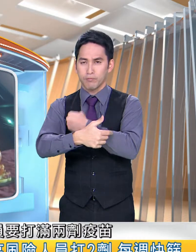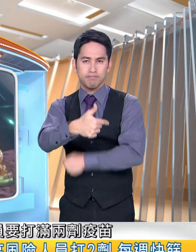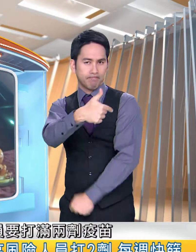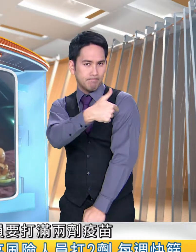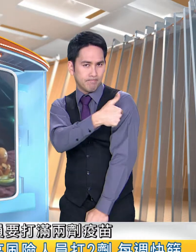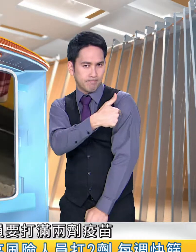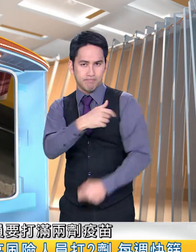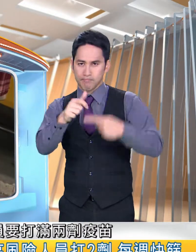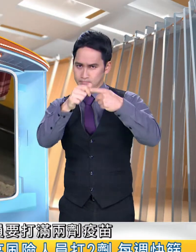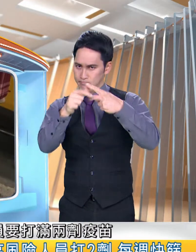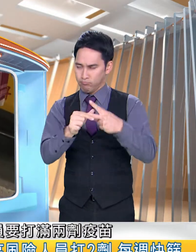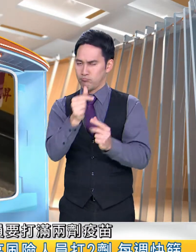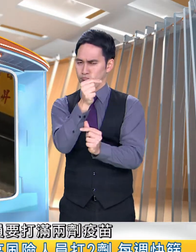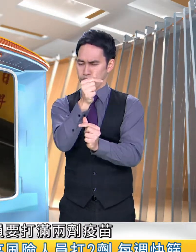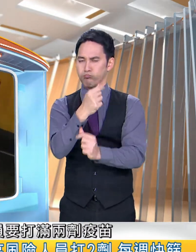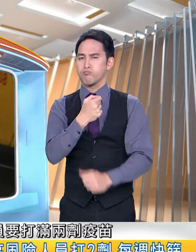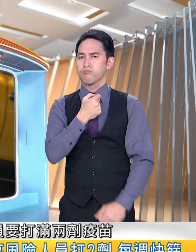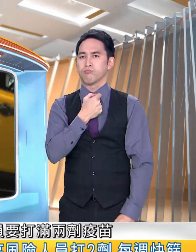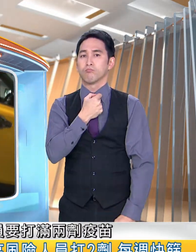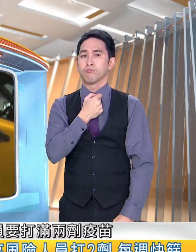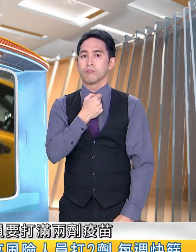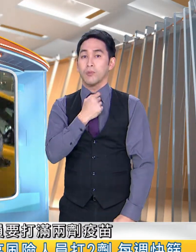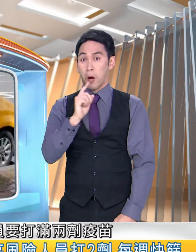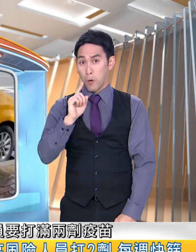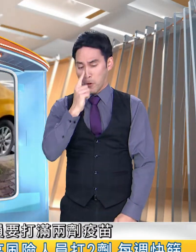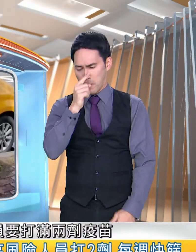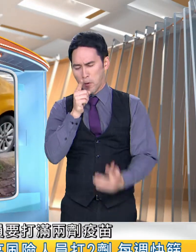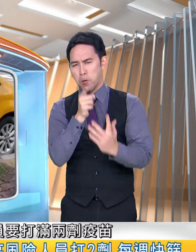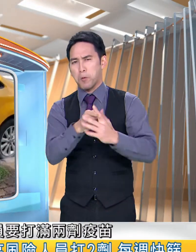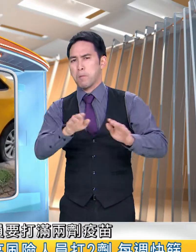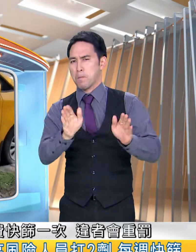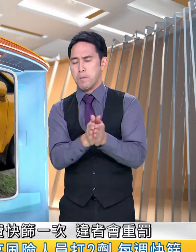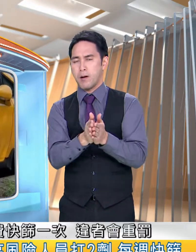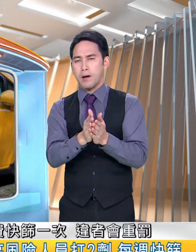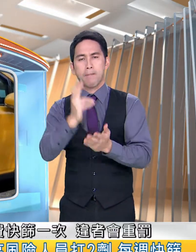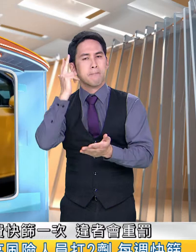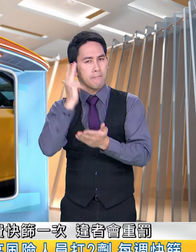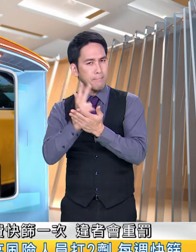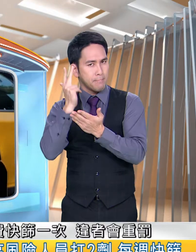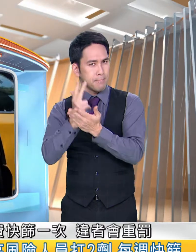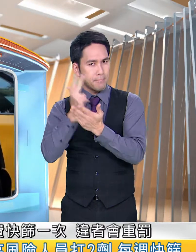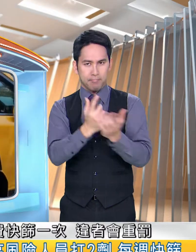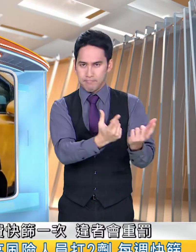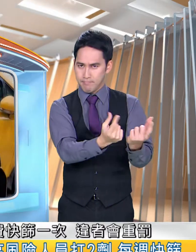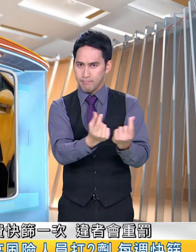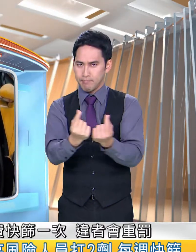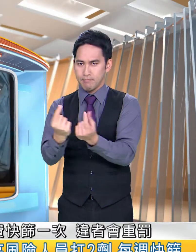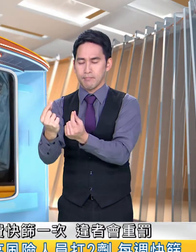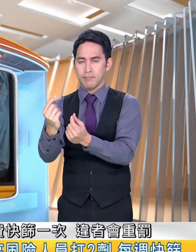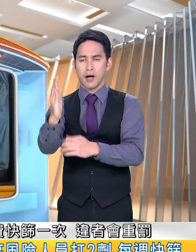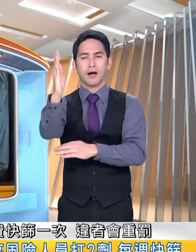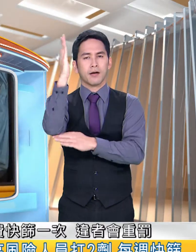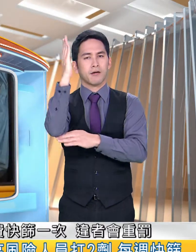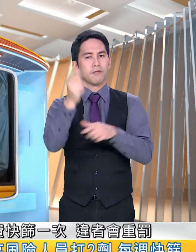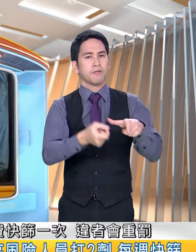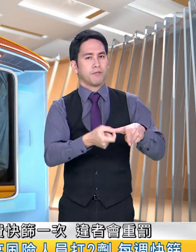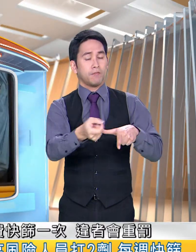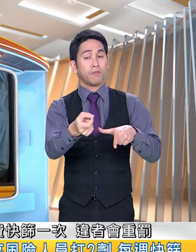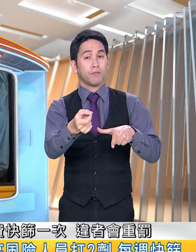员要打满两剂疫苗，每个星期还要公费快筛一次，违